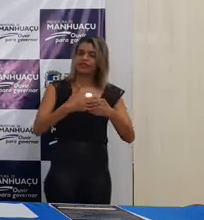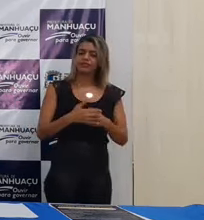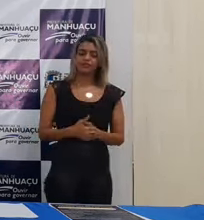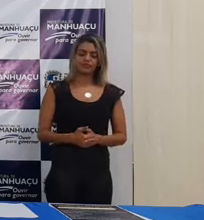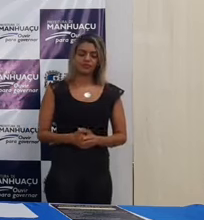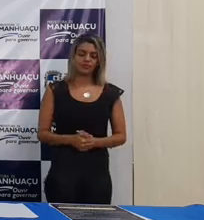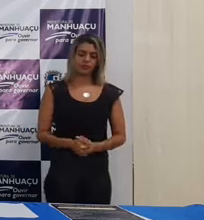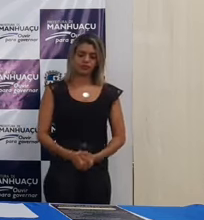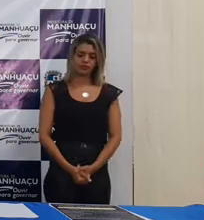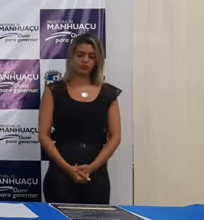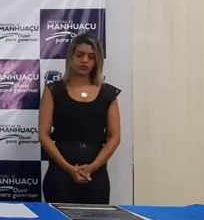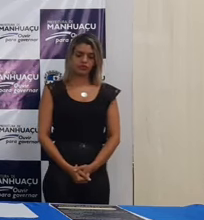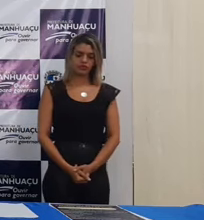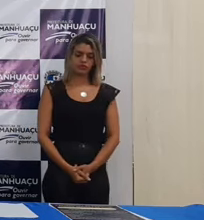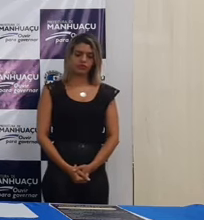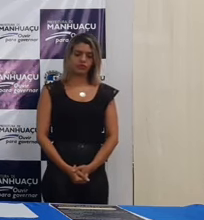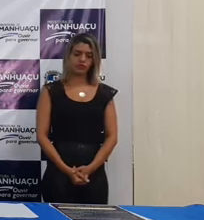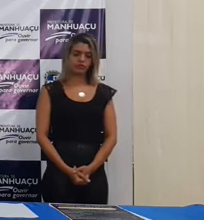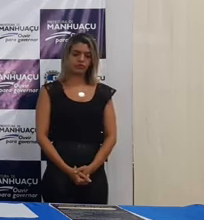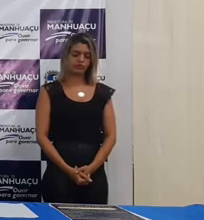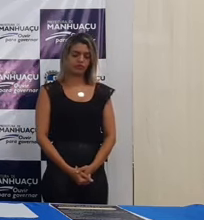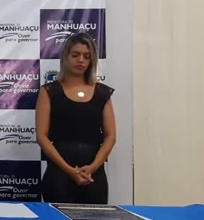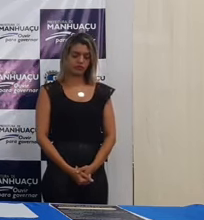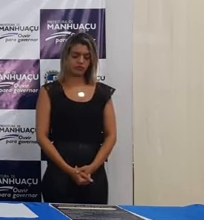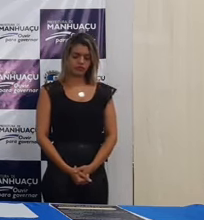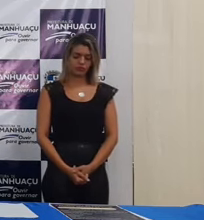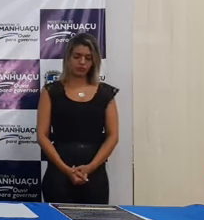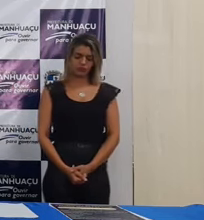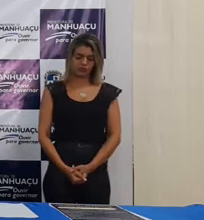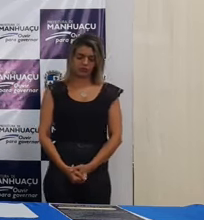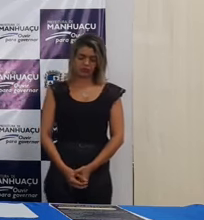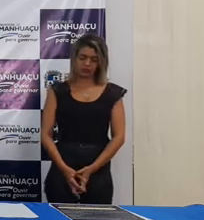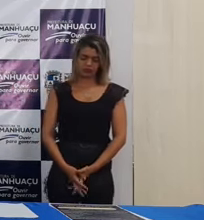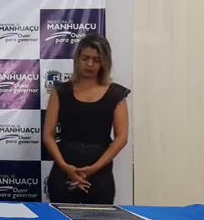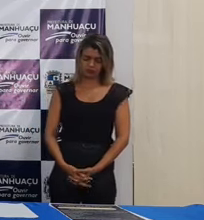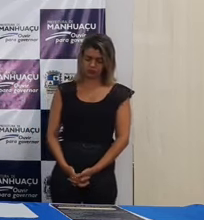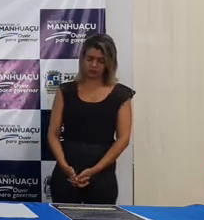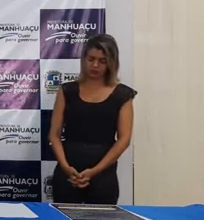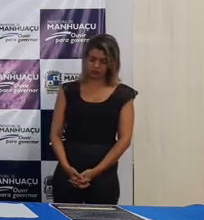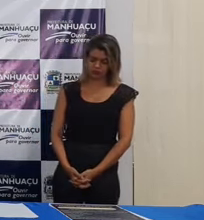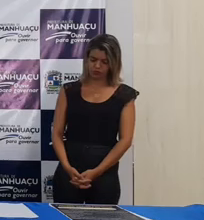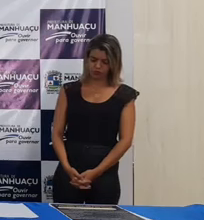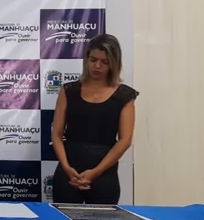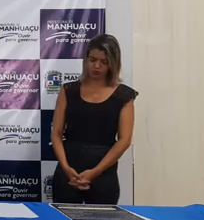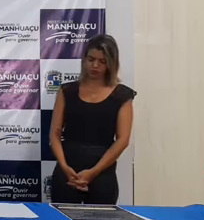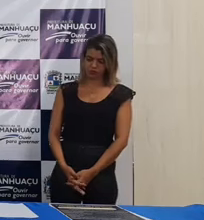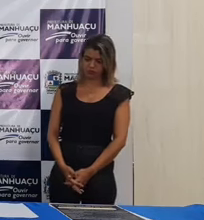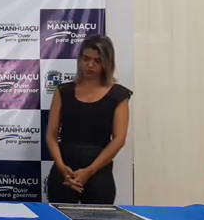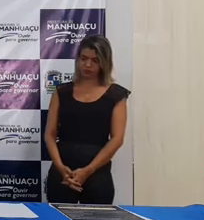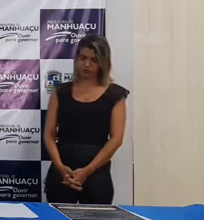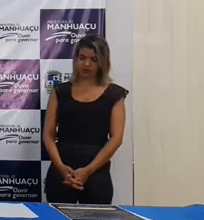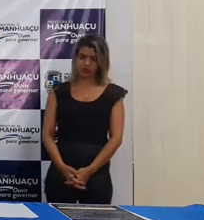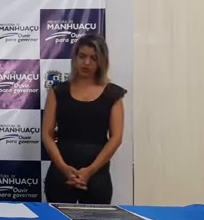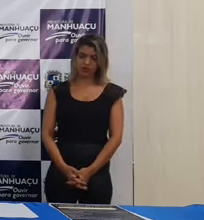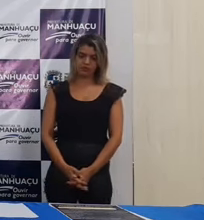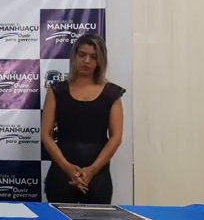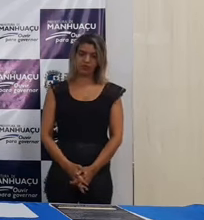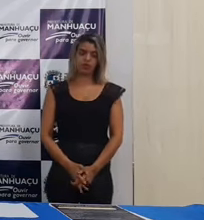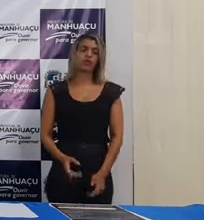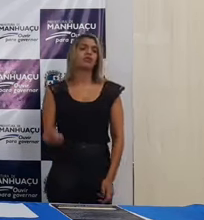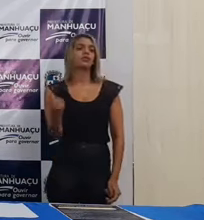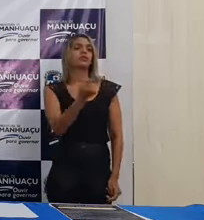que ele faz parte do processo. Processo de quê? De conscientização da população. Então, nós vamos ampliar o horário de atendimento